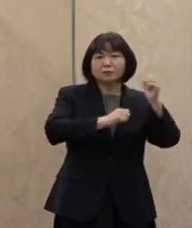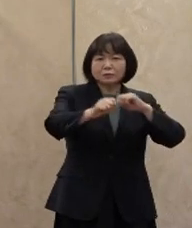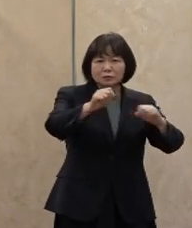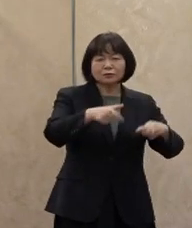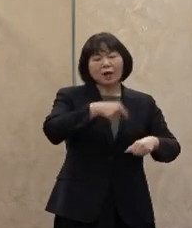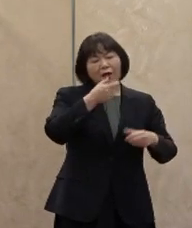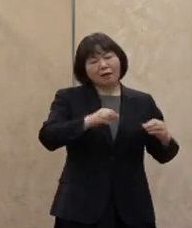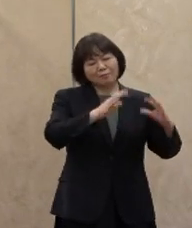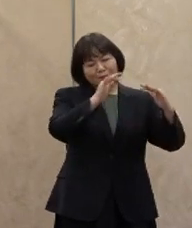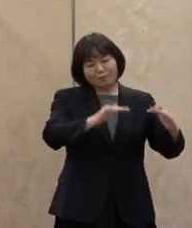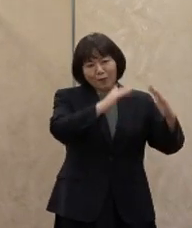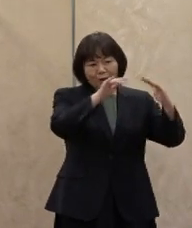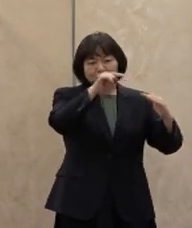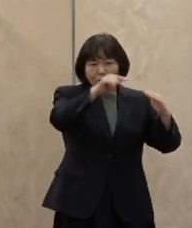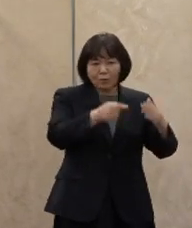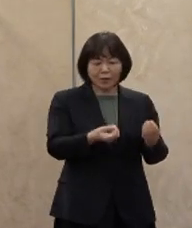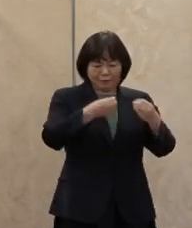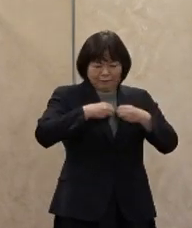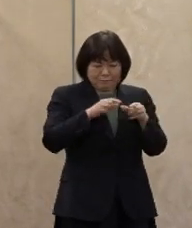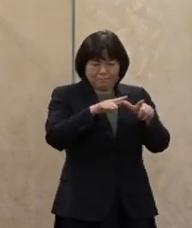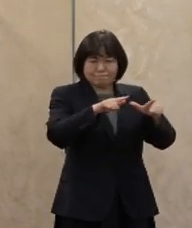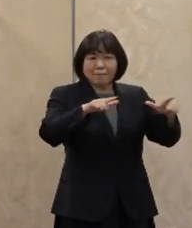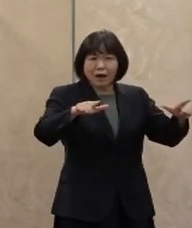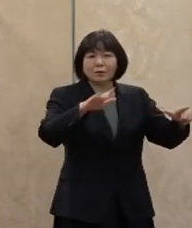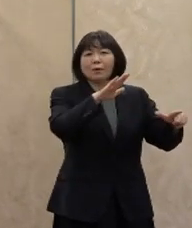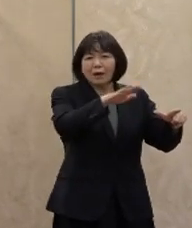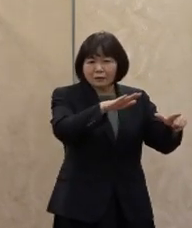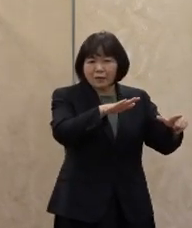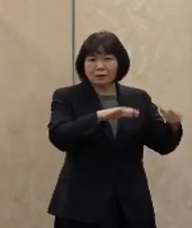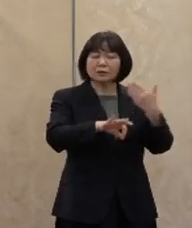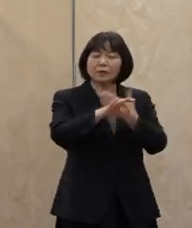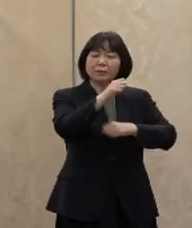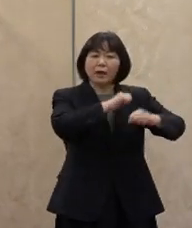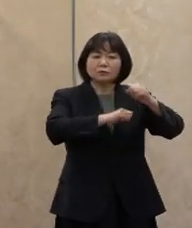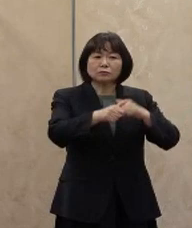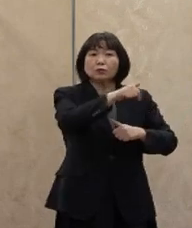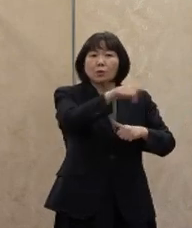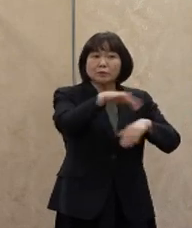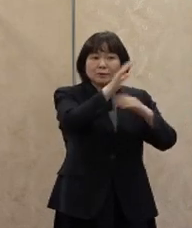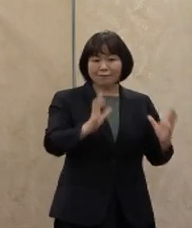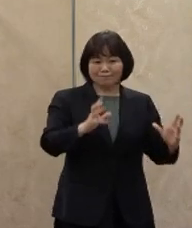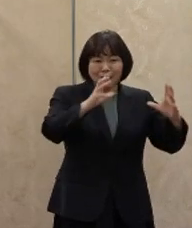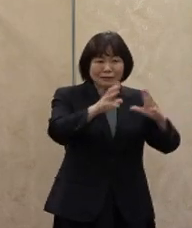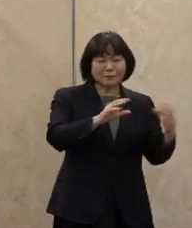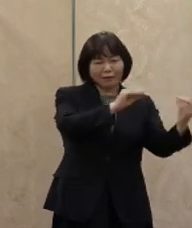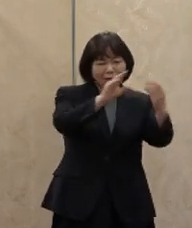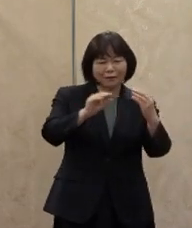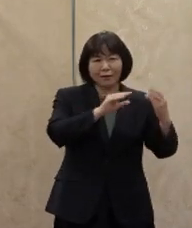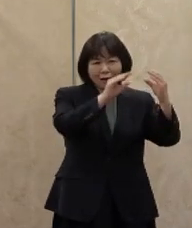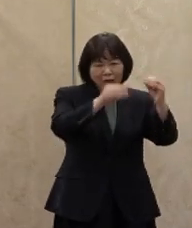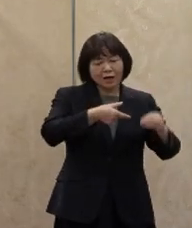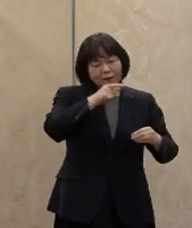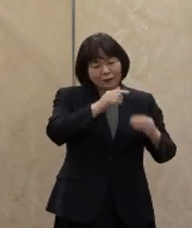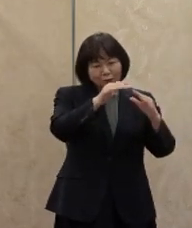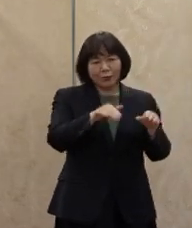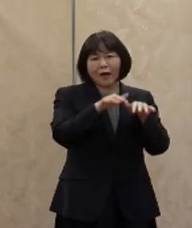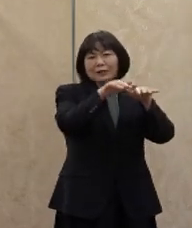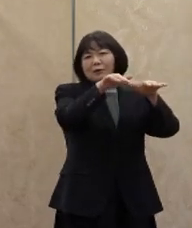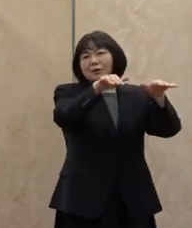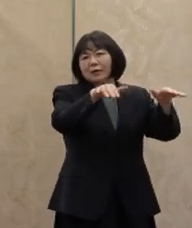学生が集まって飲み会、宴会、コンパ、運動部、みんなで集まってやる、そういったところで広がっているという